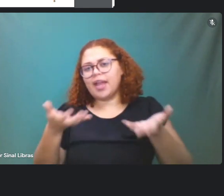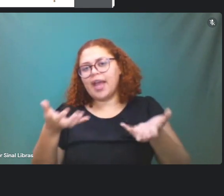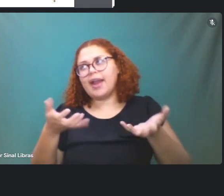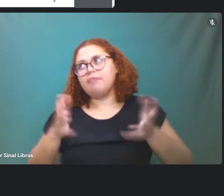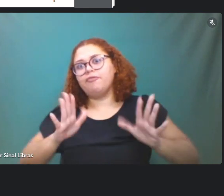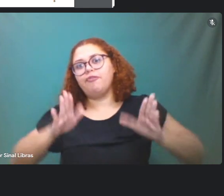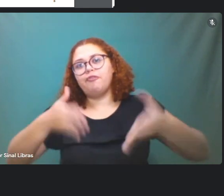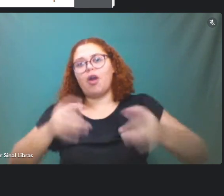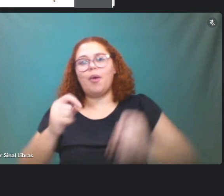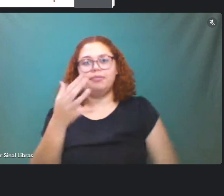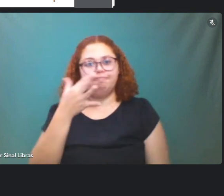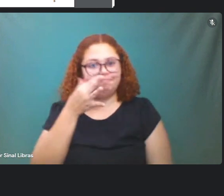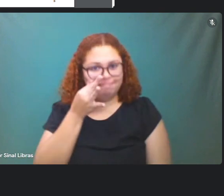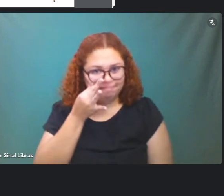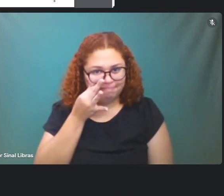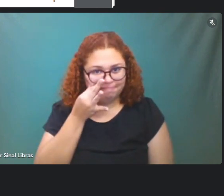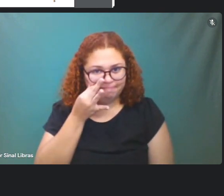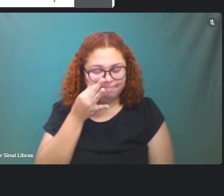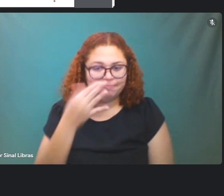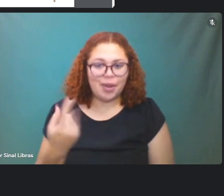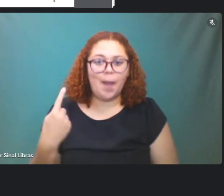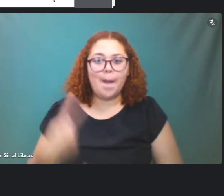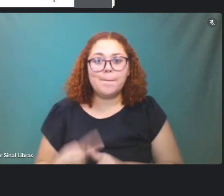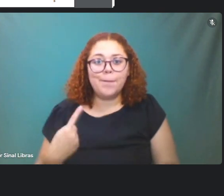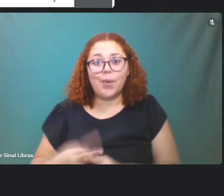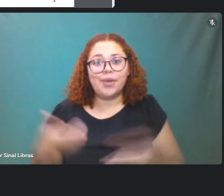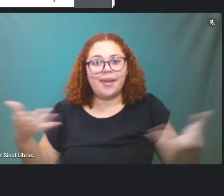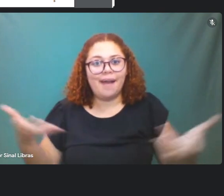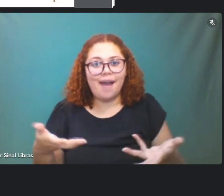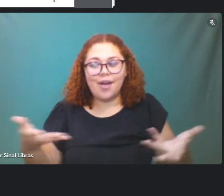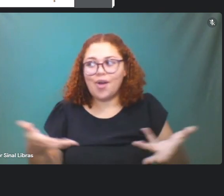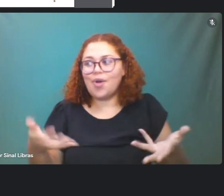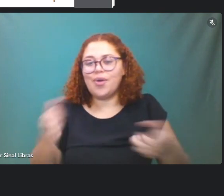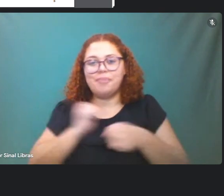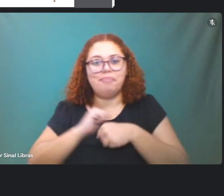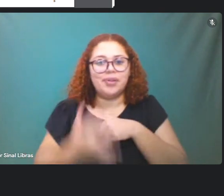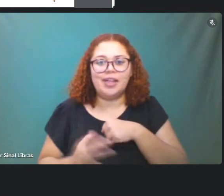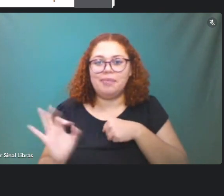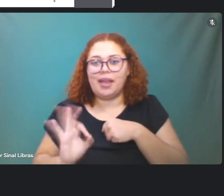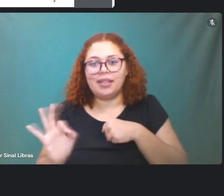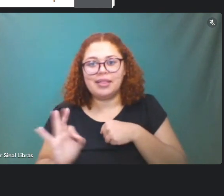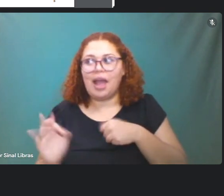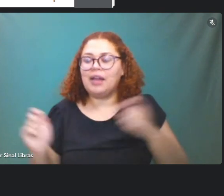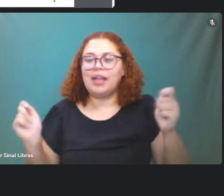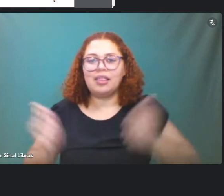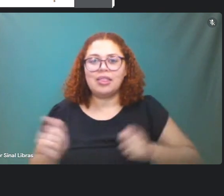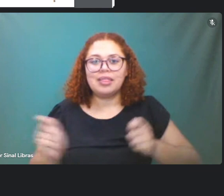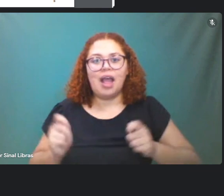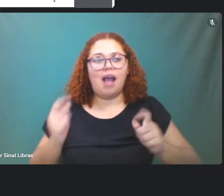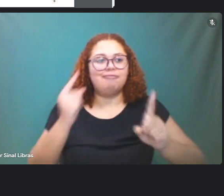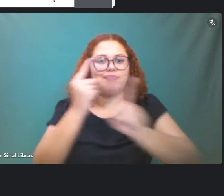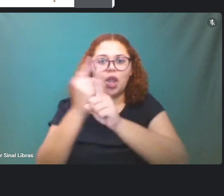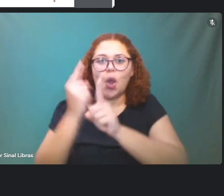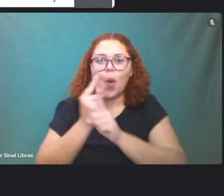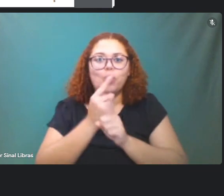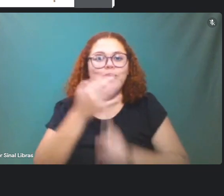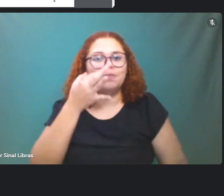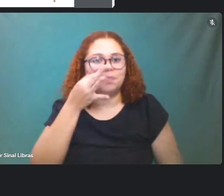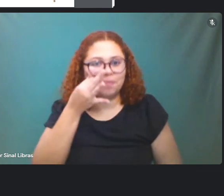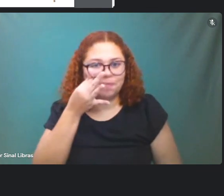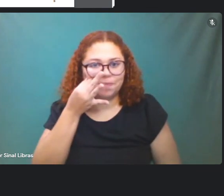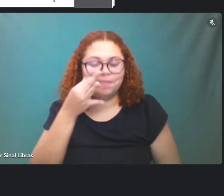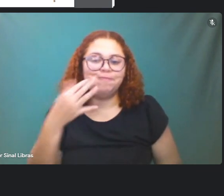presencial, do físico, da gente conseguir circular agora, ver o outro, pegar, escutar, ou trabalhar outras